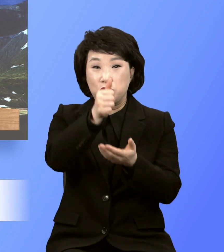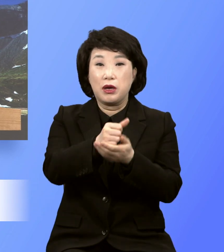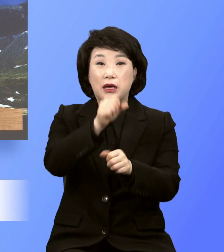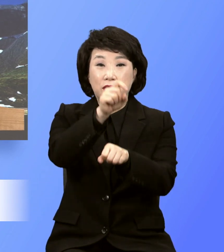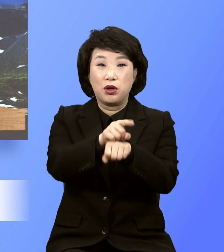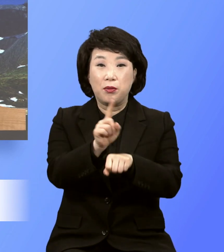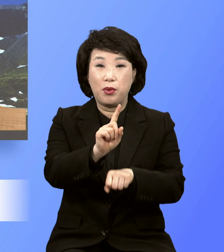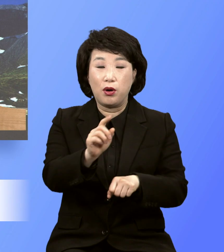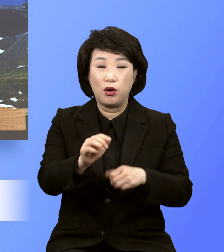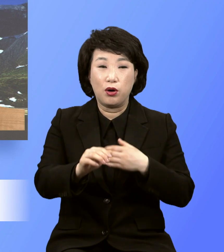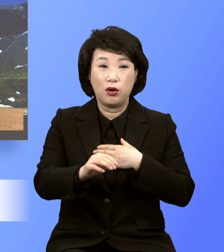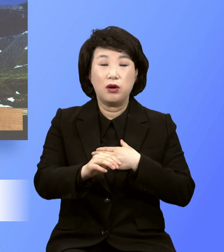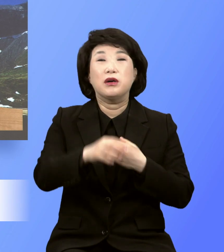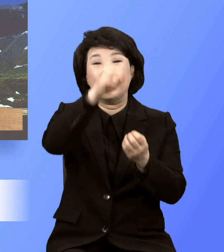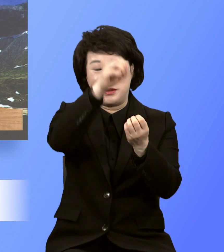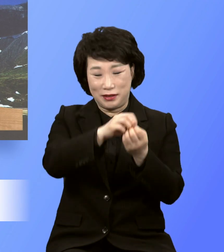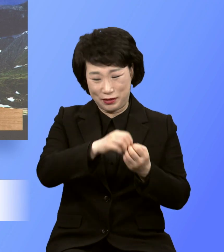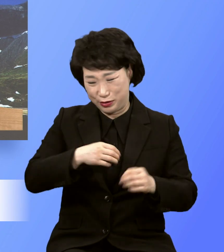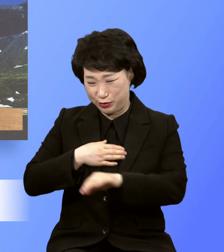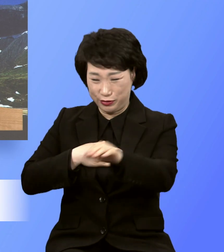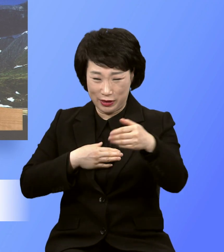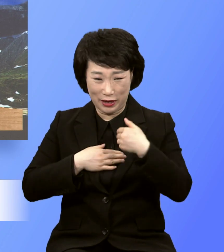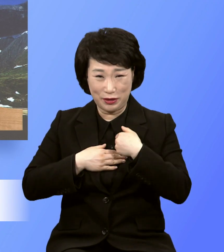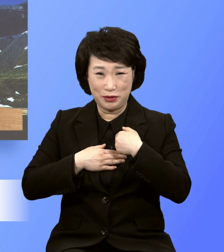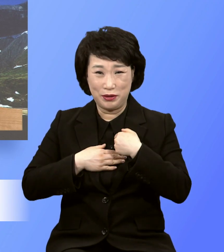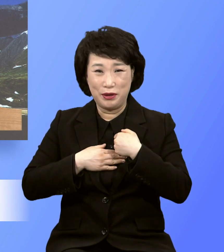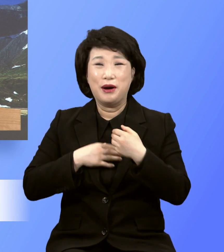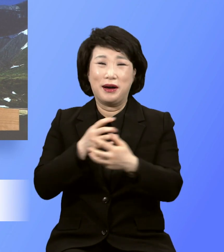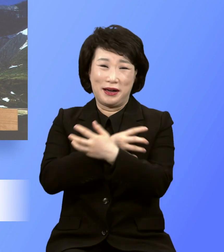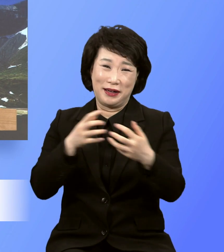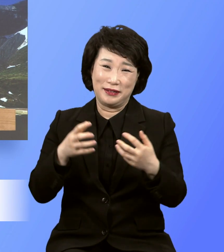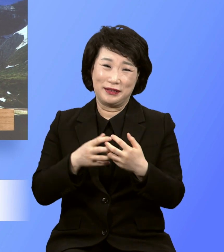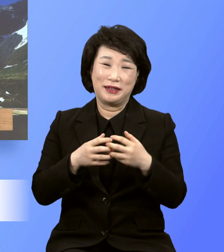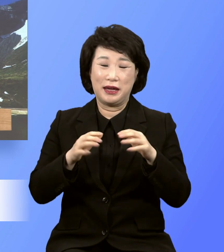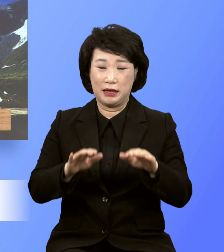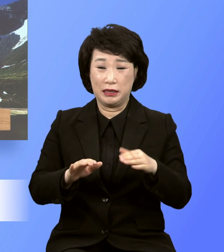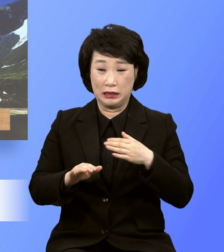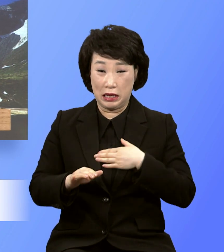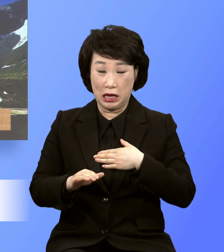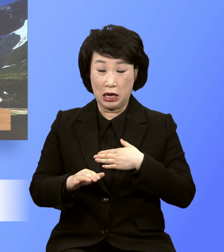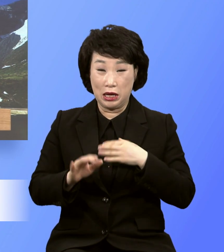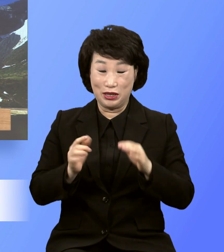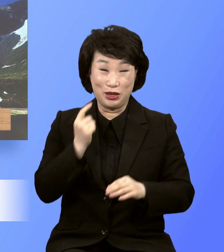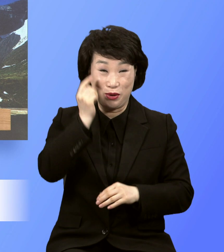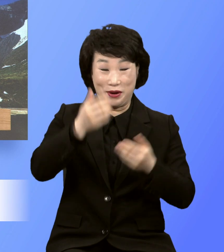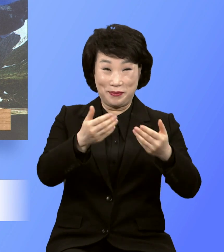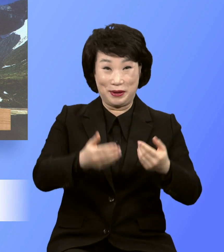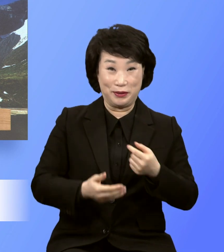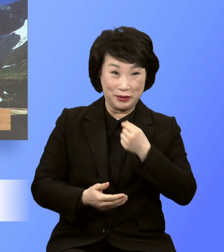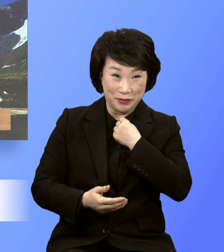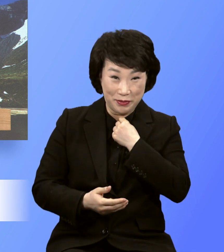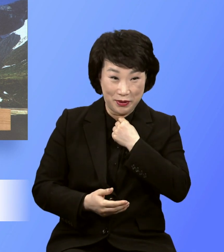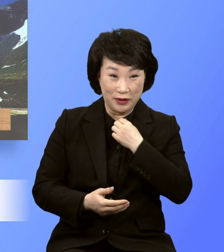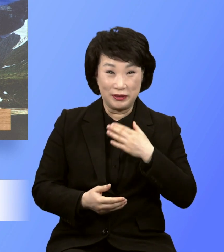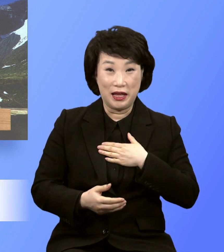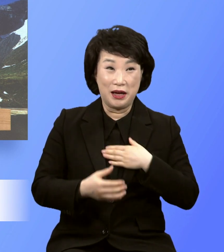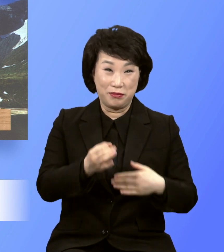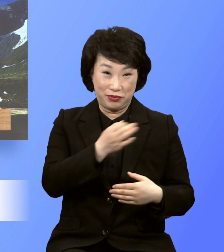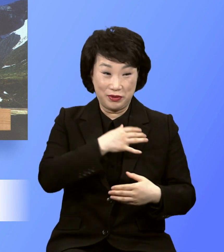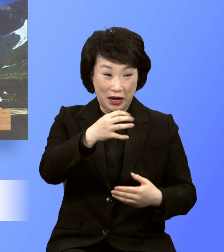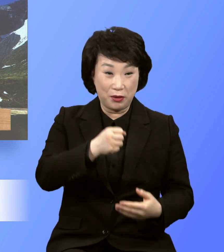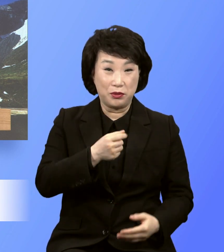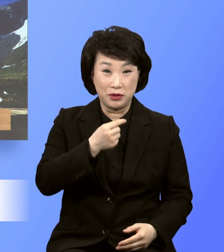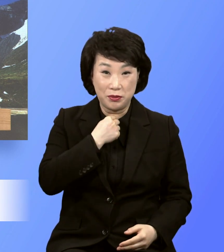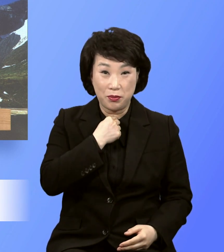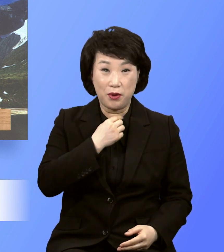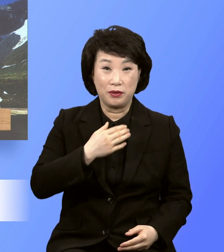죄성이 우리 속에도 가득하게 있으므로 내가 받는 영광, 내가 갖는 부유,